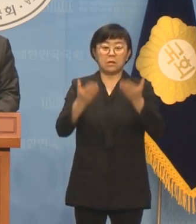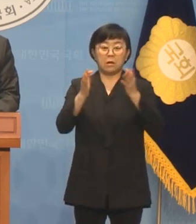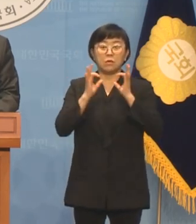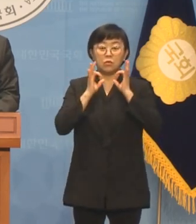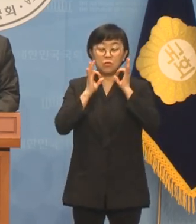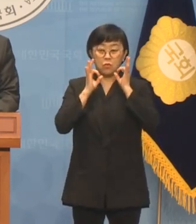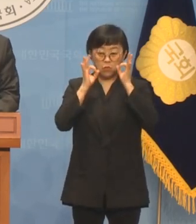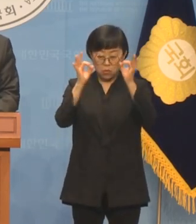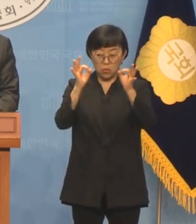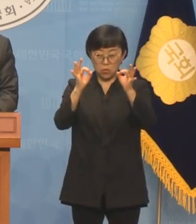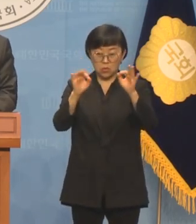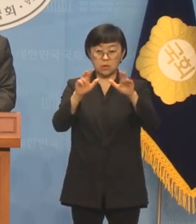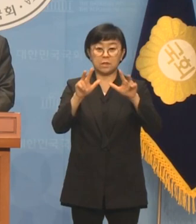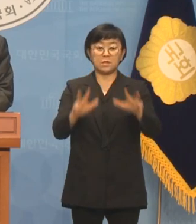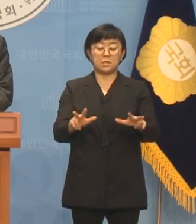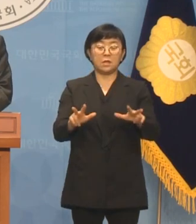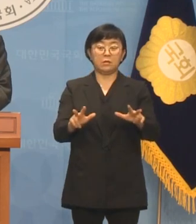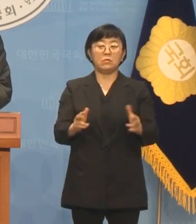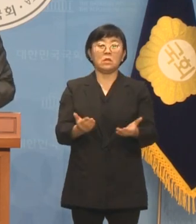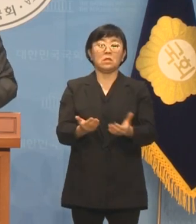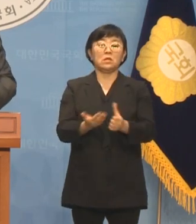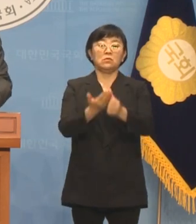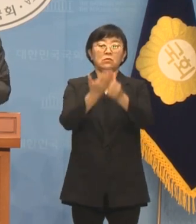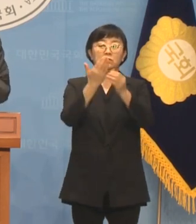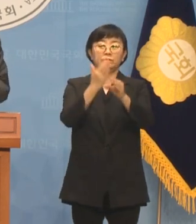삭을 틔우고 있습니다.